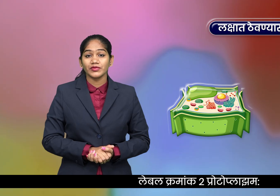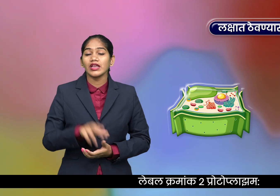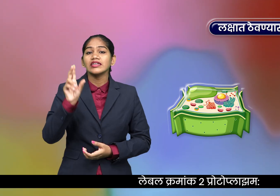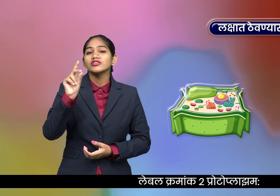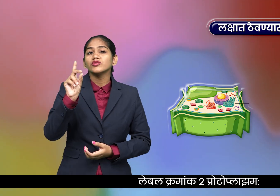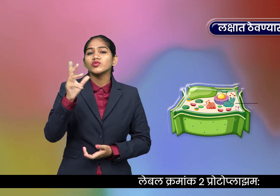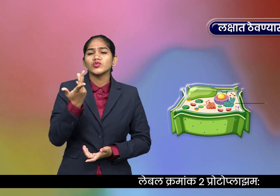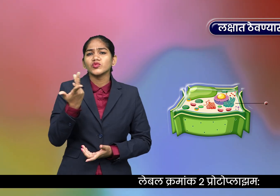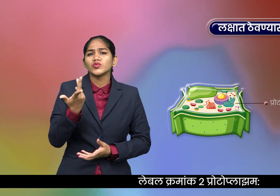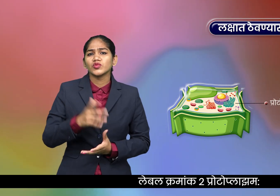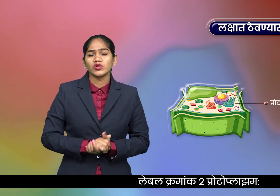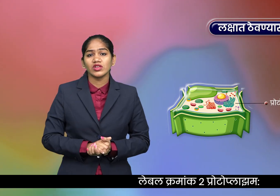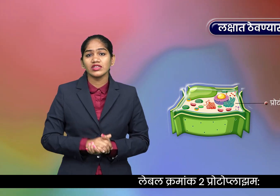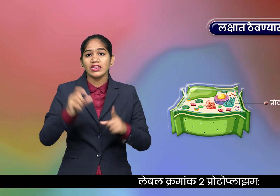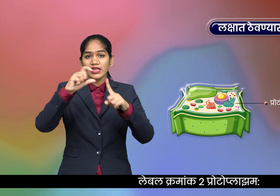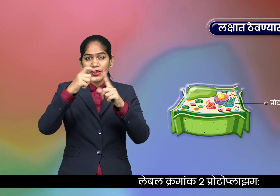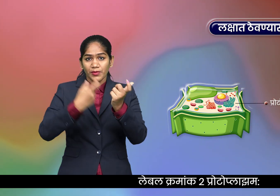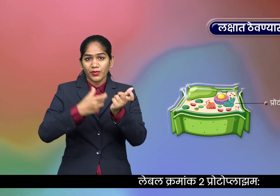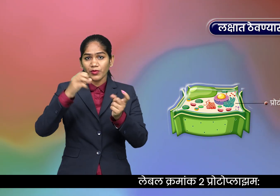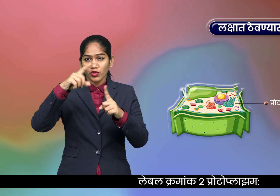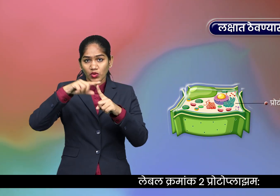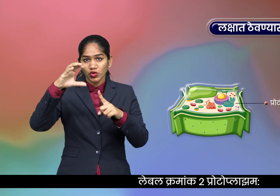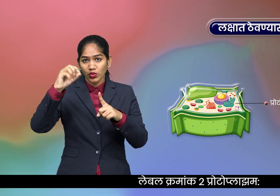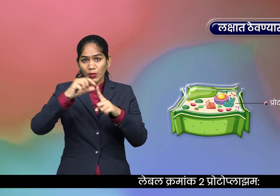लेबल क्रमांक दुसरा, प्रोटोप्लाझम.